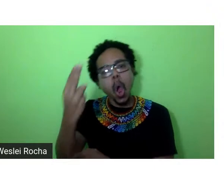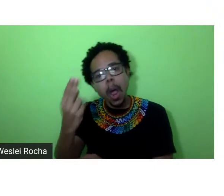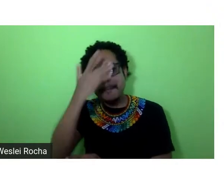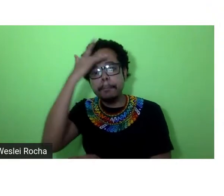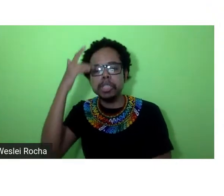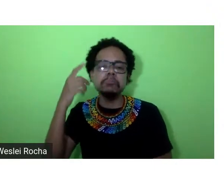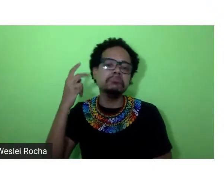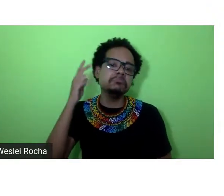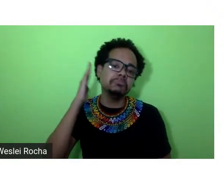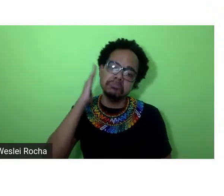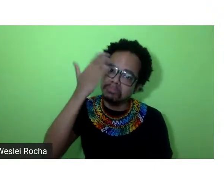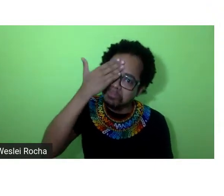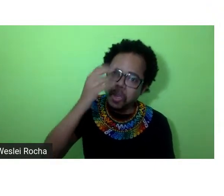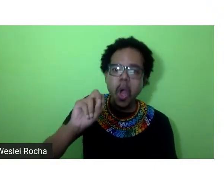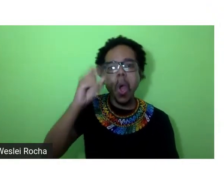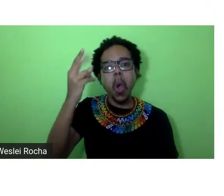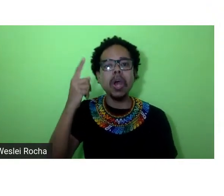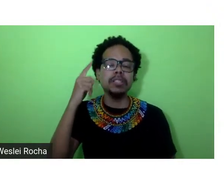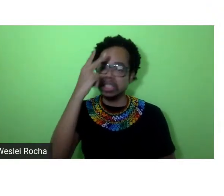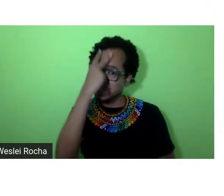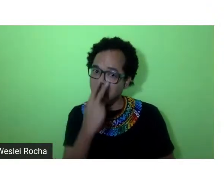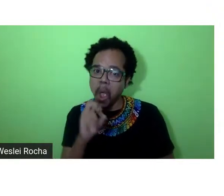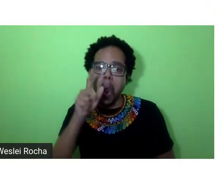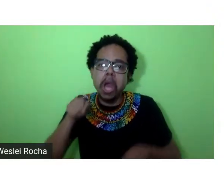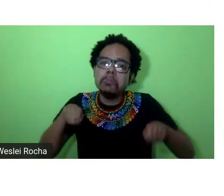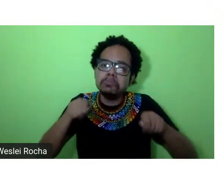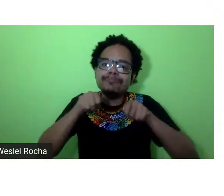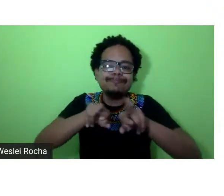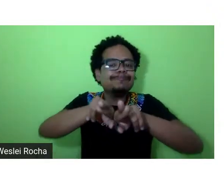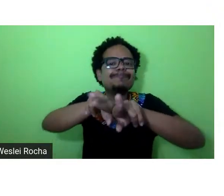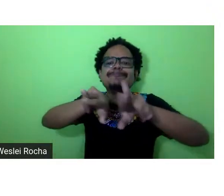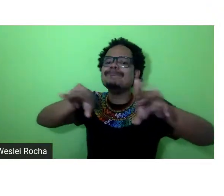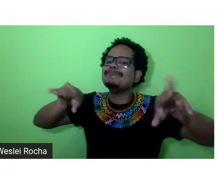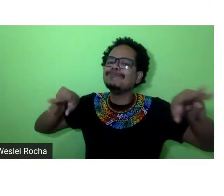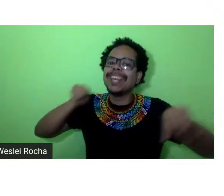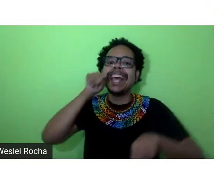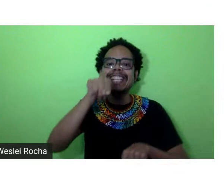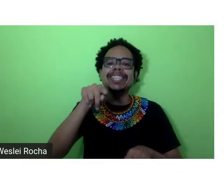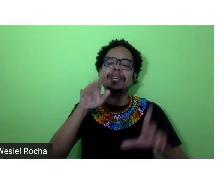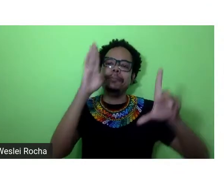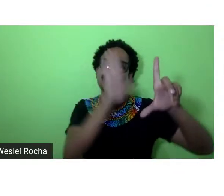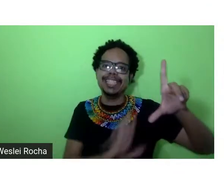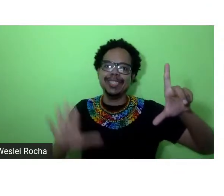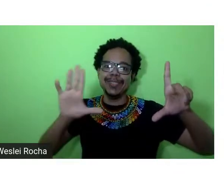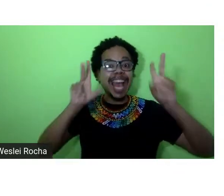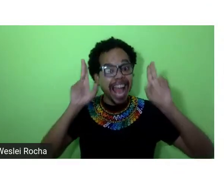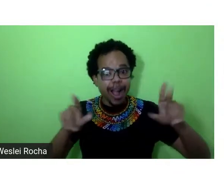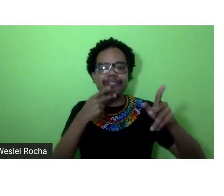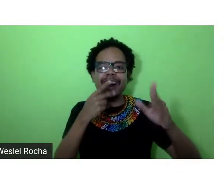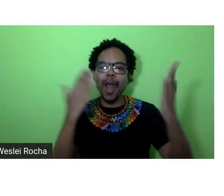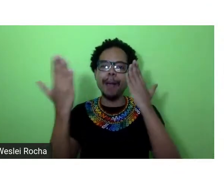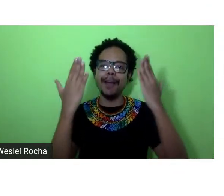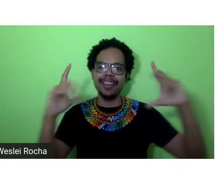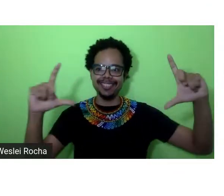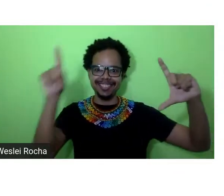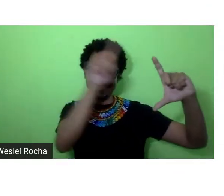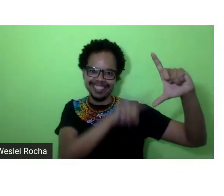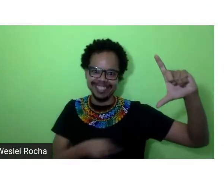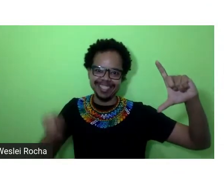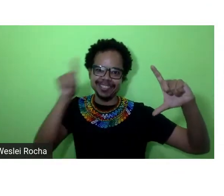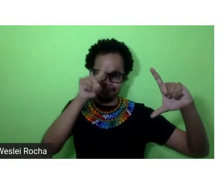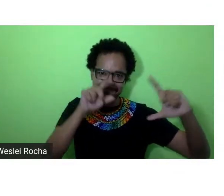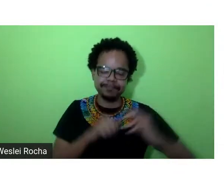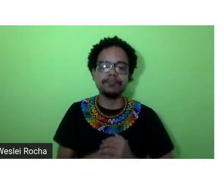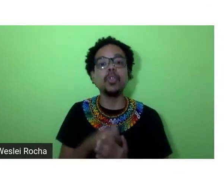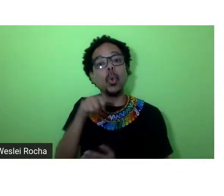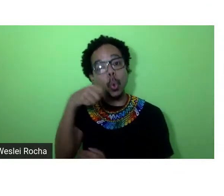cultura a comunidade surda tem a sua cultura a sua língua então o participante de diversos grupos tem um grupo de cadeirantes